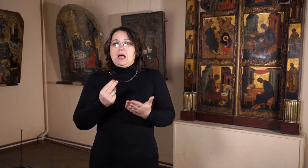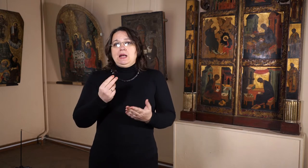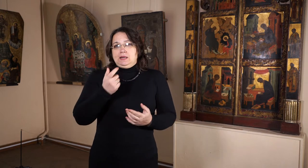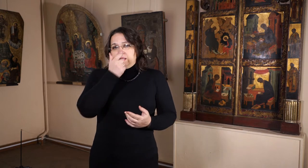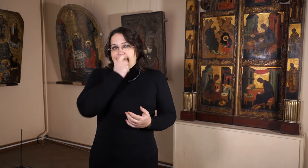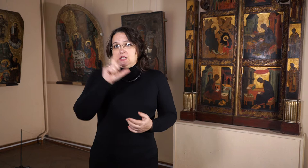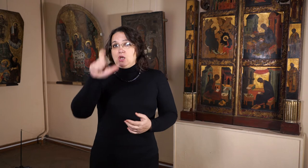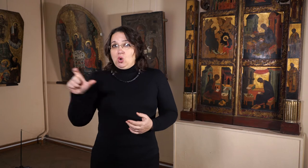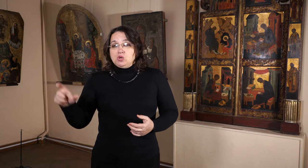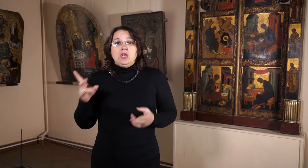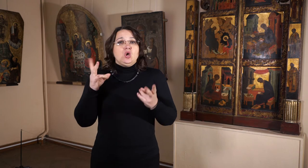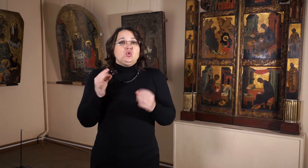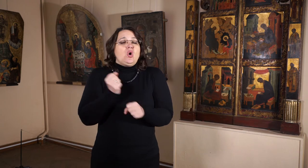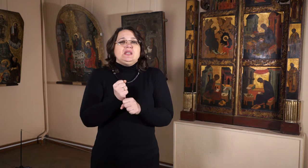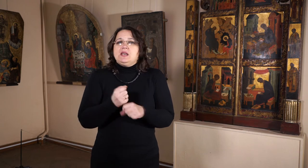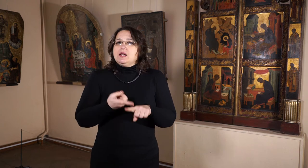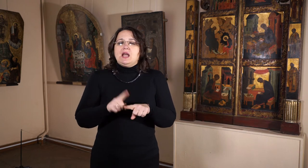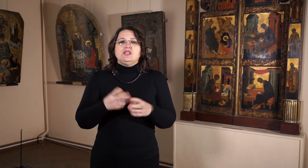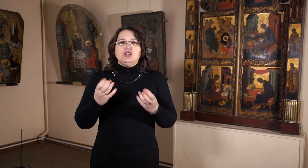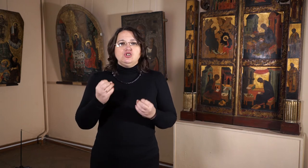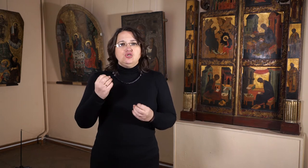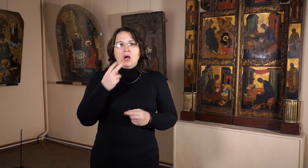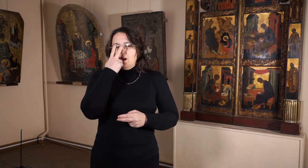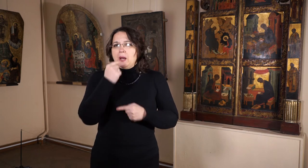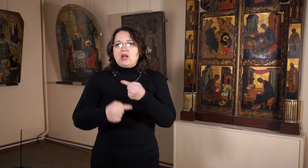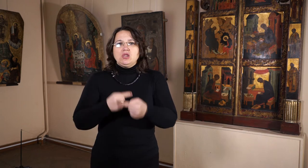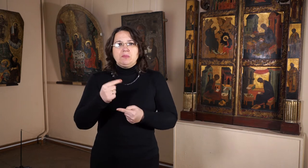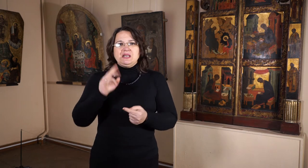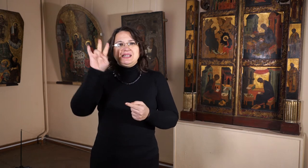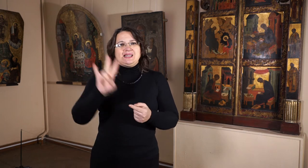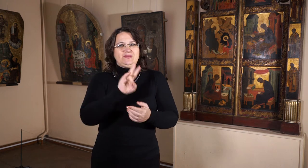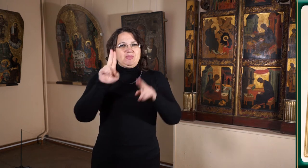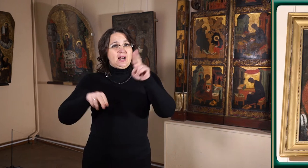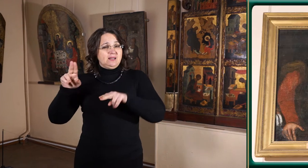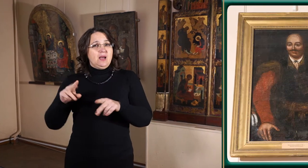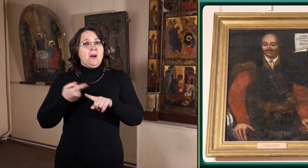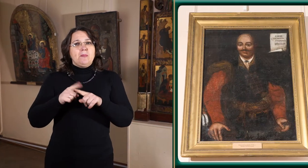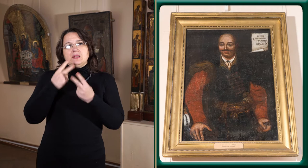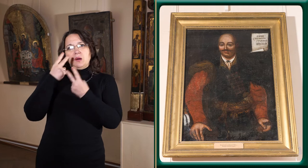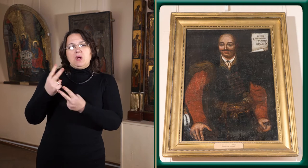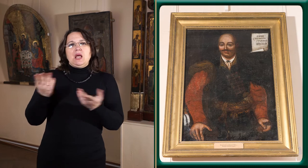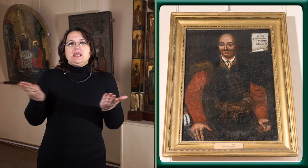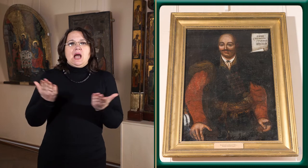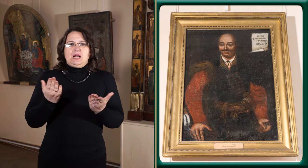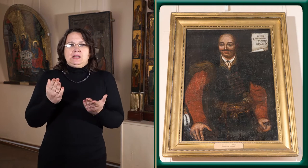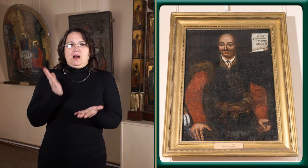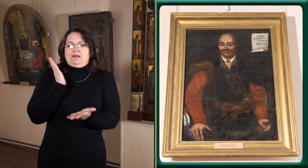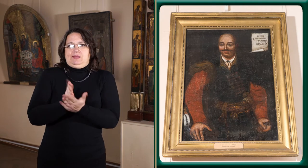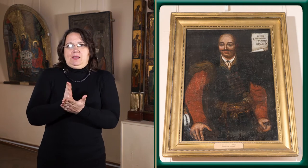людей, но делали это еще в иконописной традиции. Поэтому наблюдается некоторая статичность,